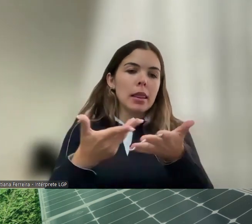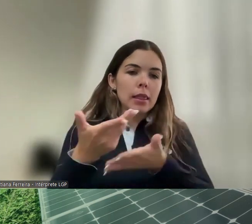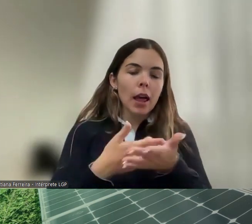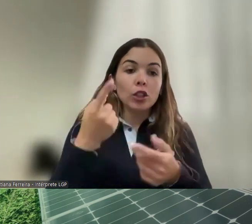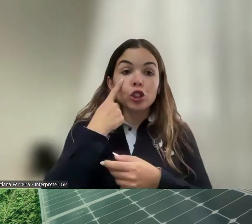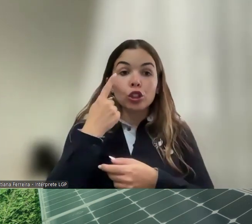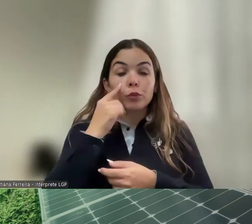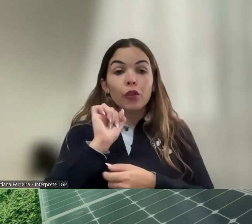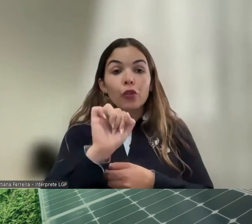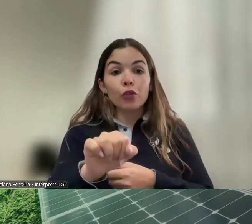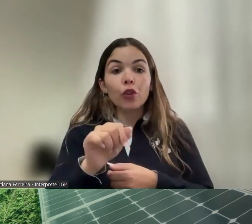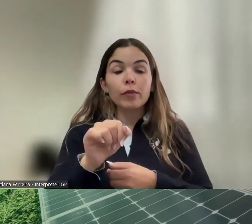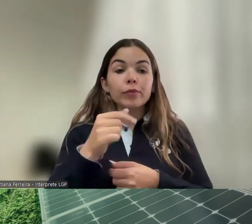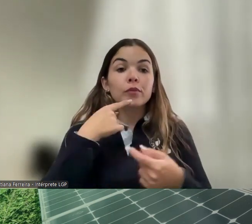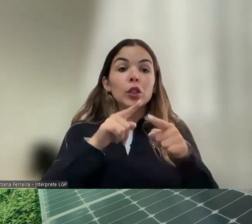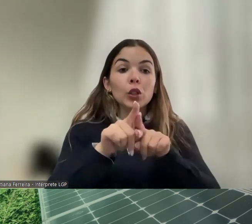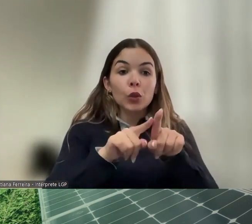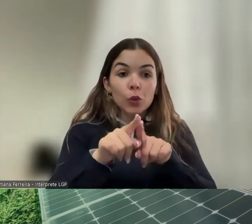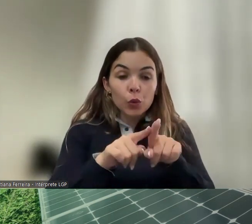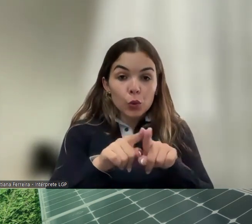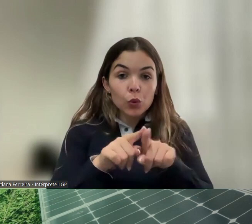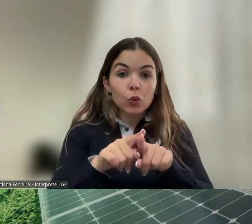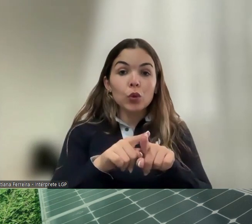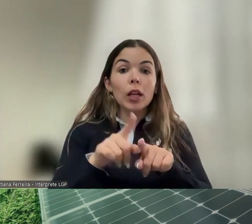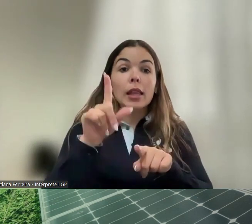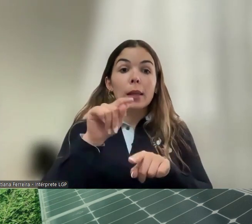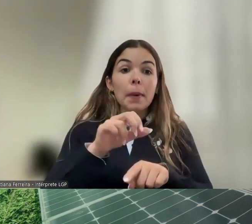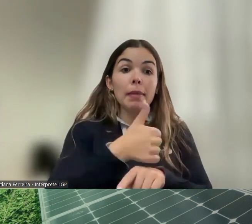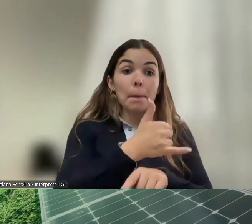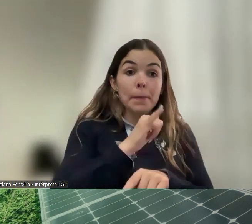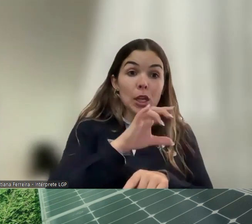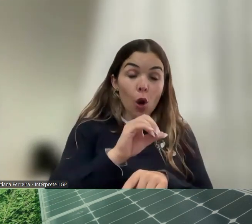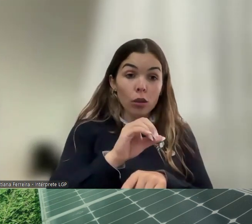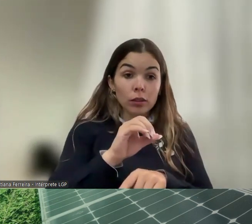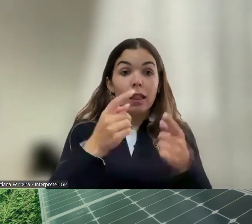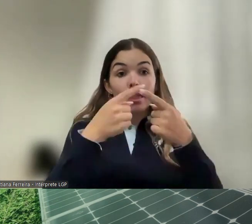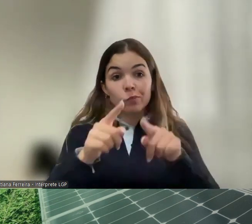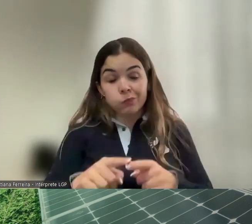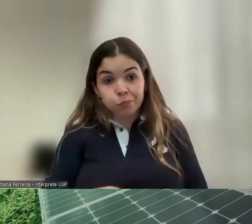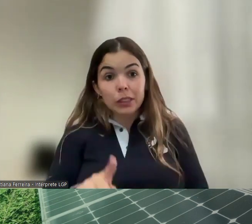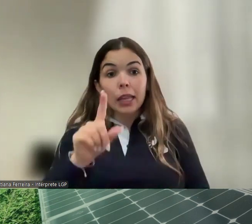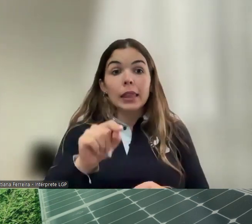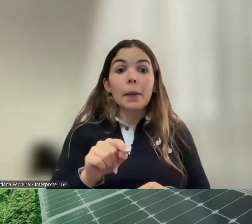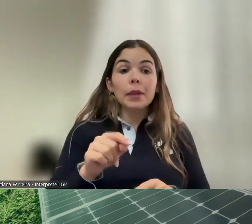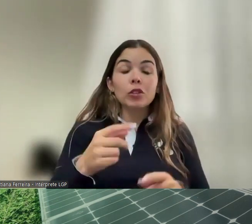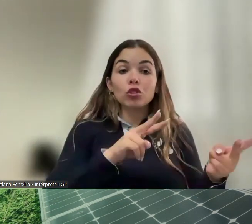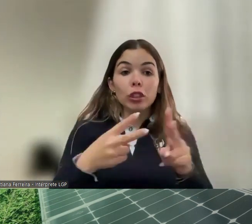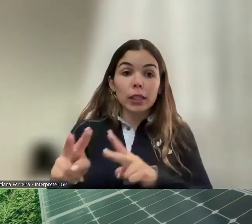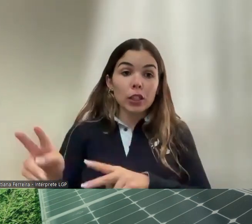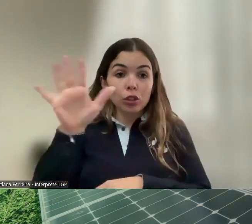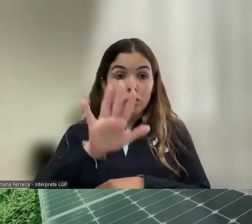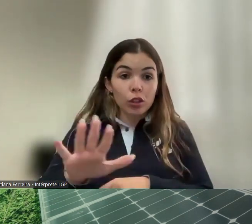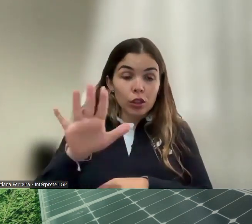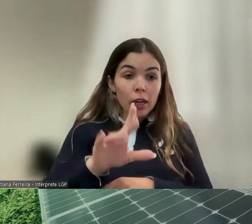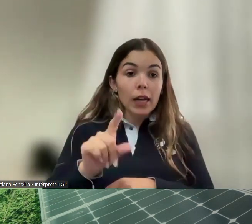de políticas de economia circular e a gestão da biodiversidade, nas estratégias regionais e na colaboração com as